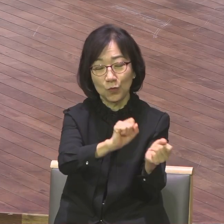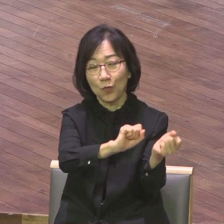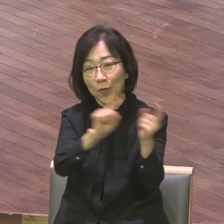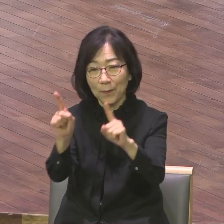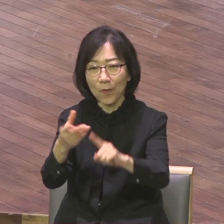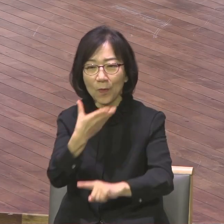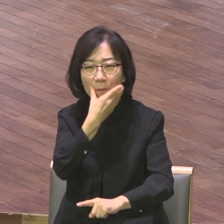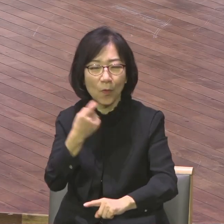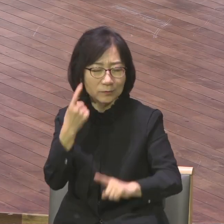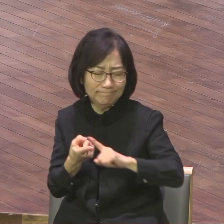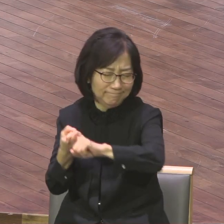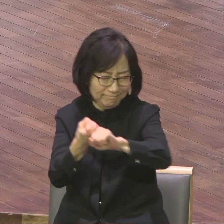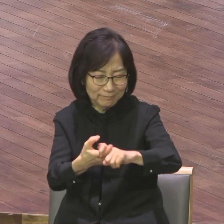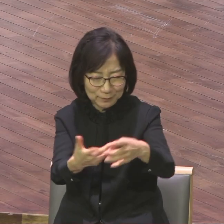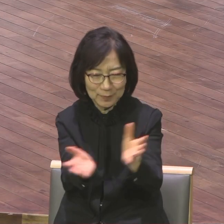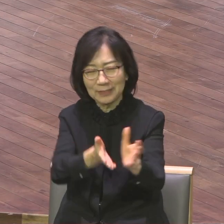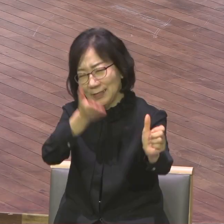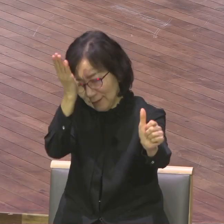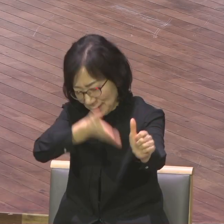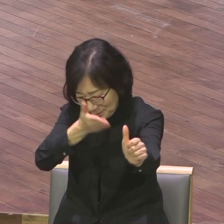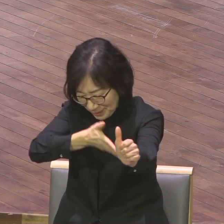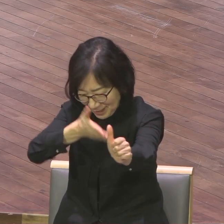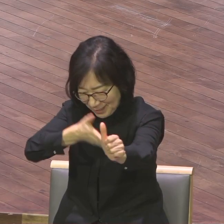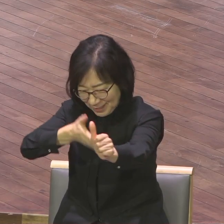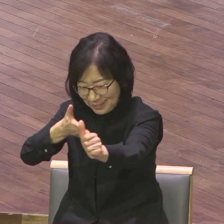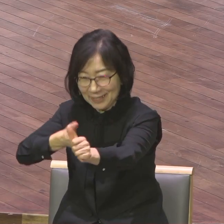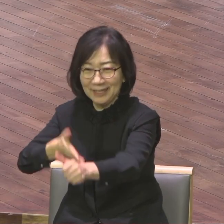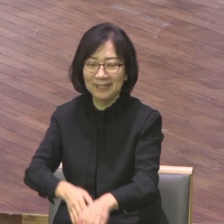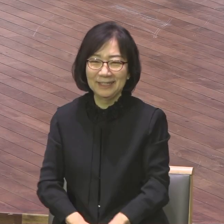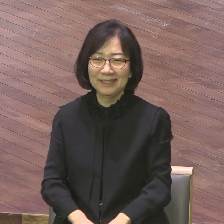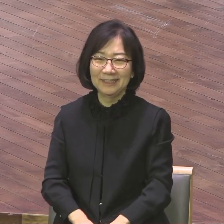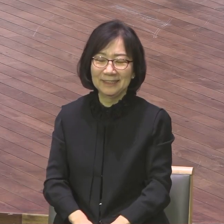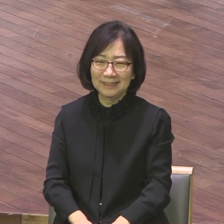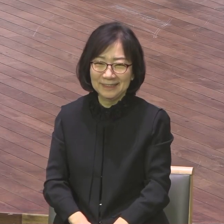복음 공동체가 됩시다.